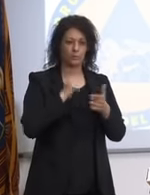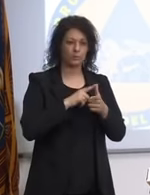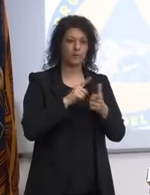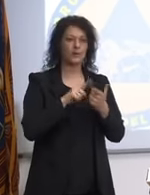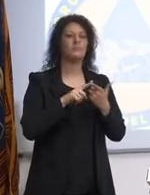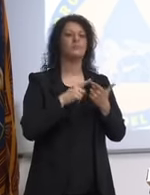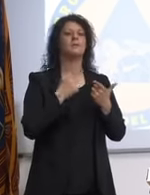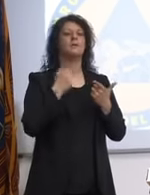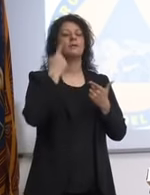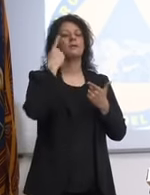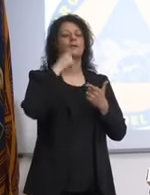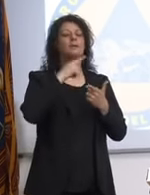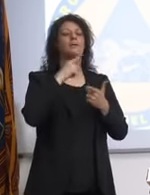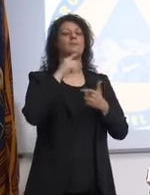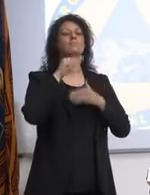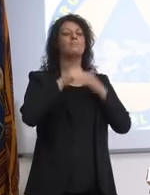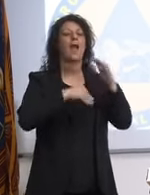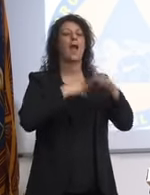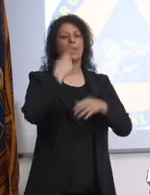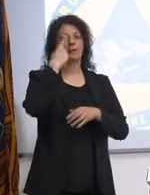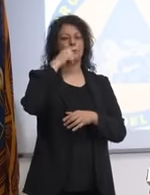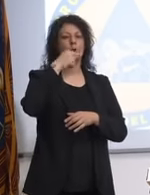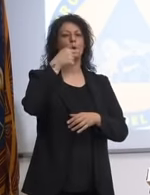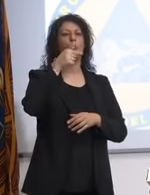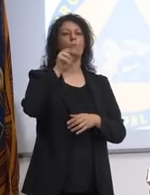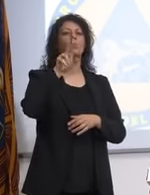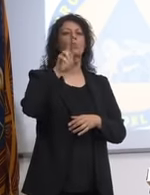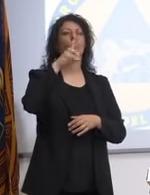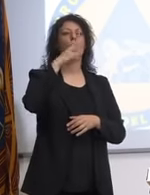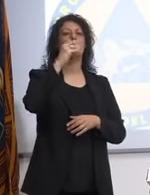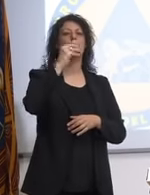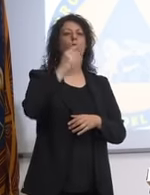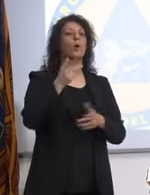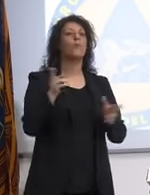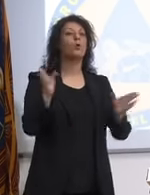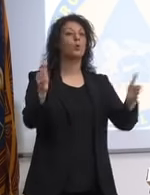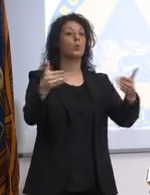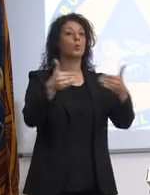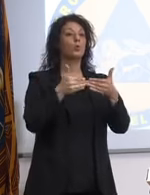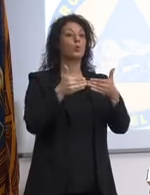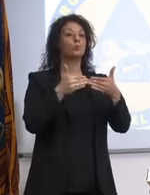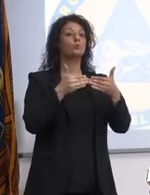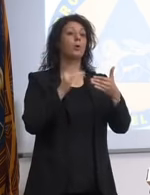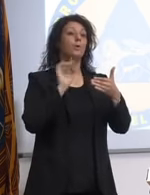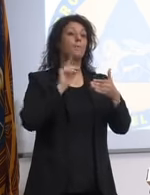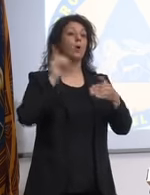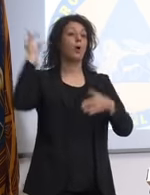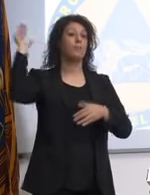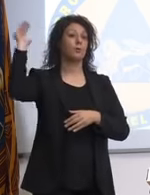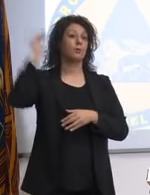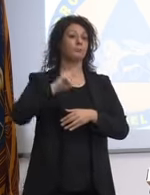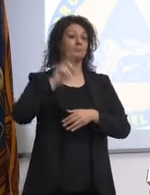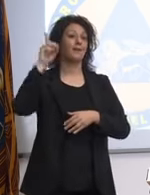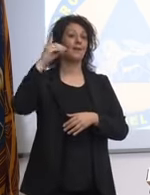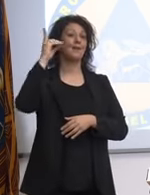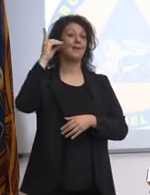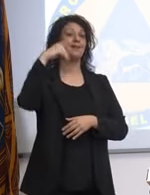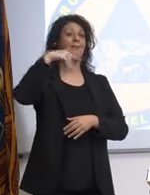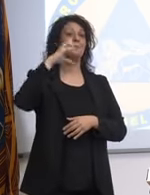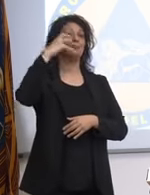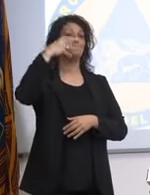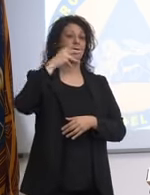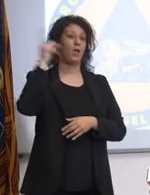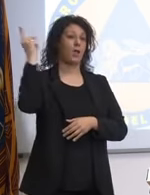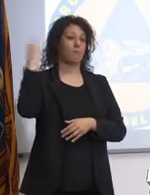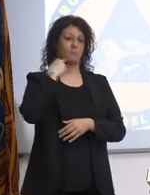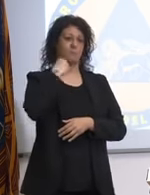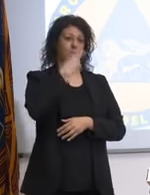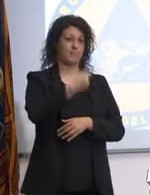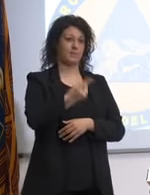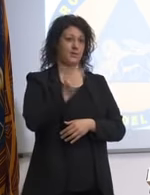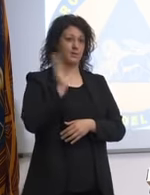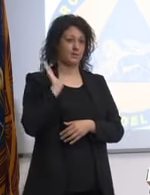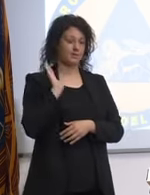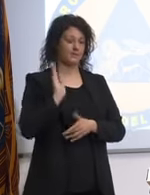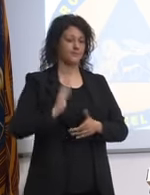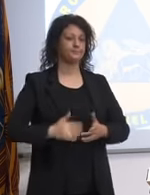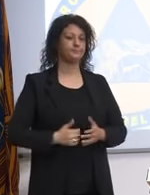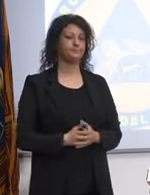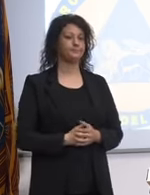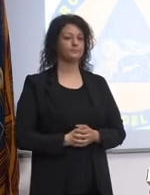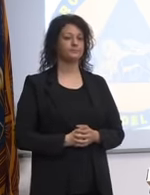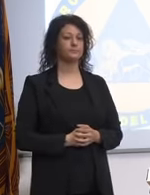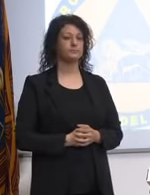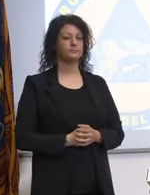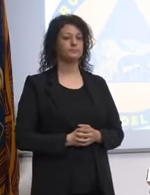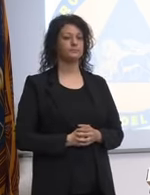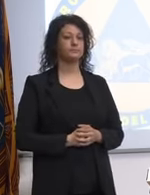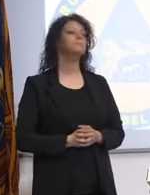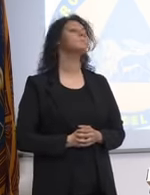bagni turchi viene dal DPCM, per cui non è una limitazione proprio formale. Dopodiché anche lì